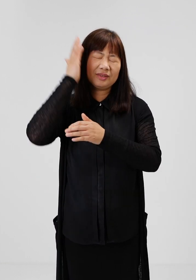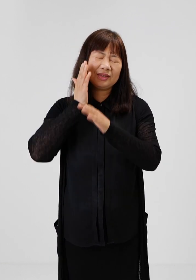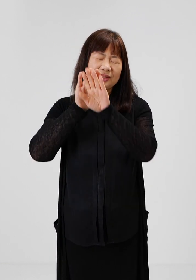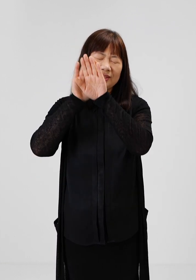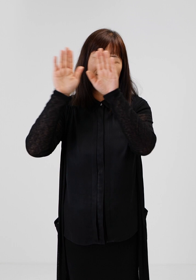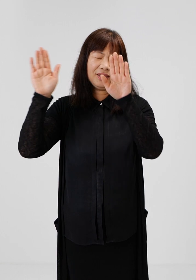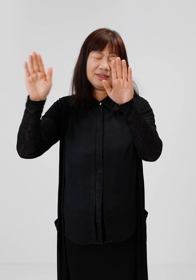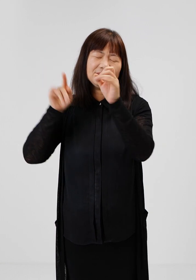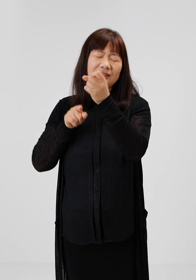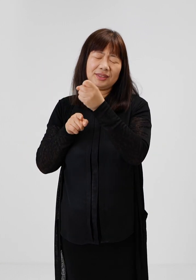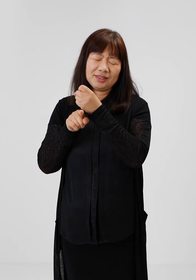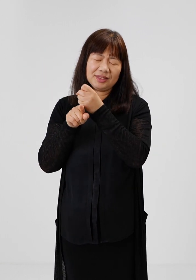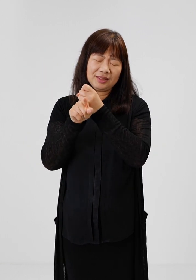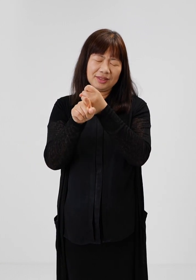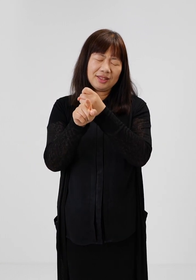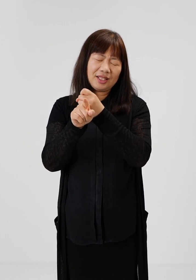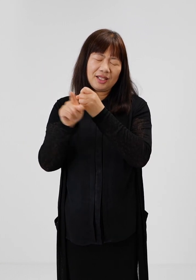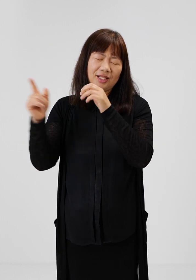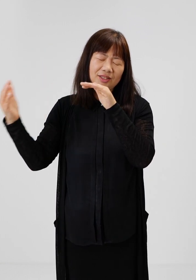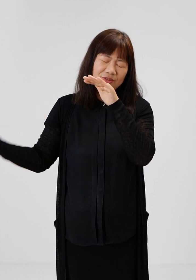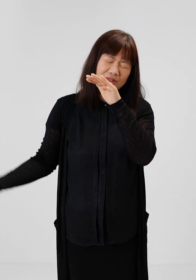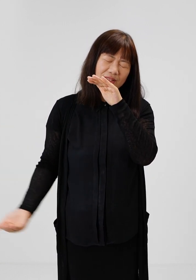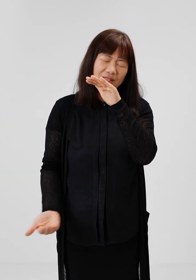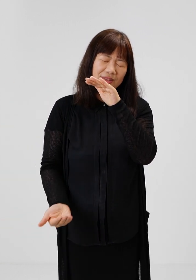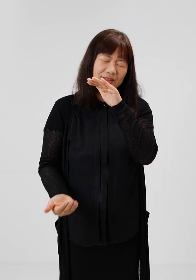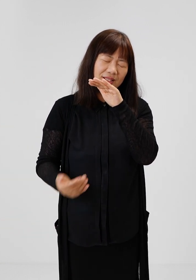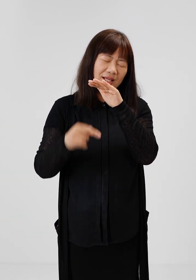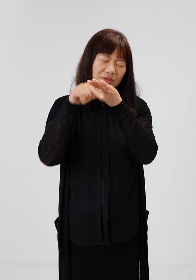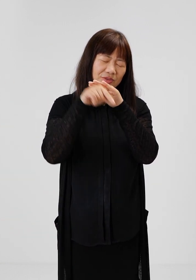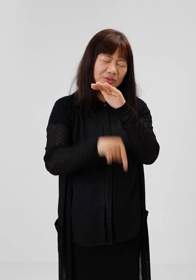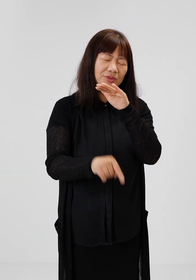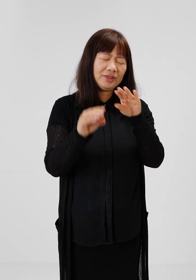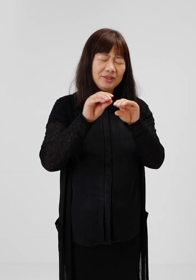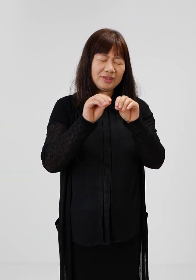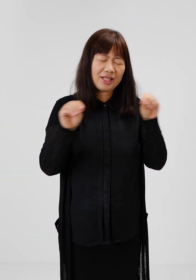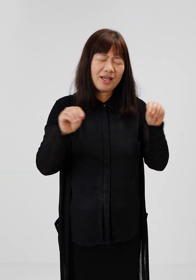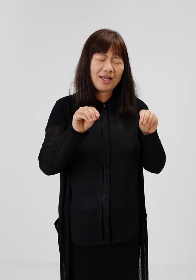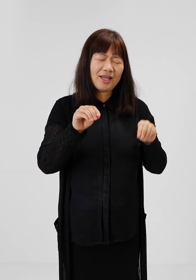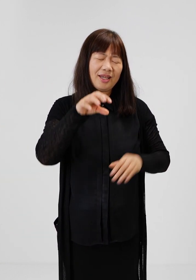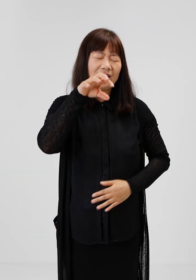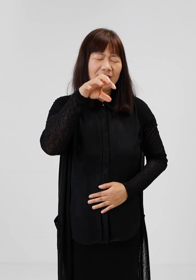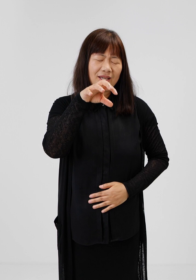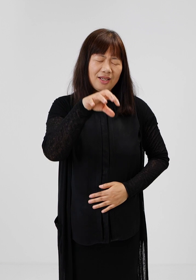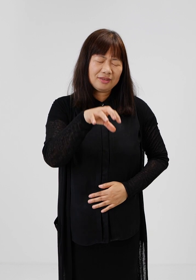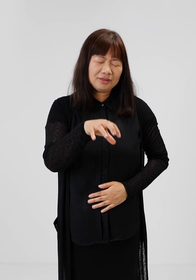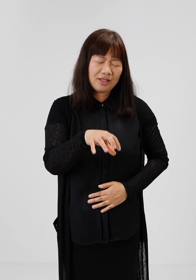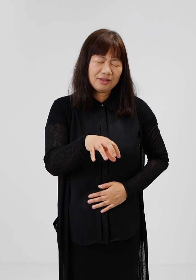하늘의 뜻이 이 땅 가운데